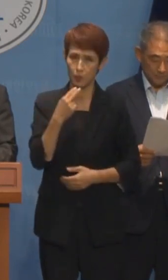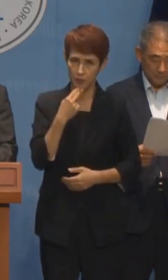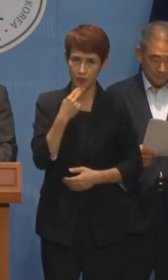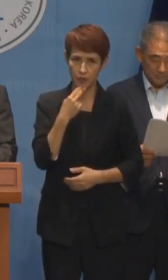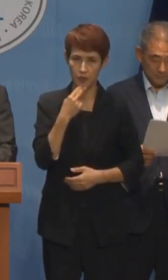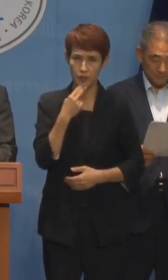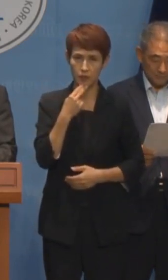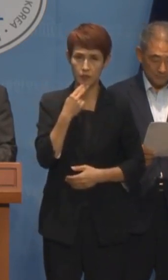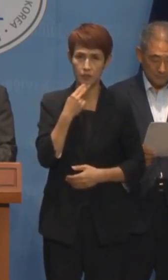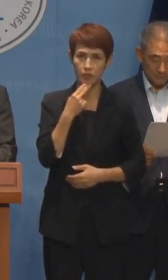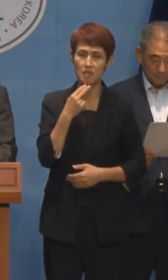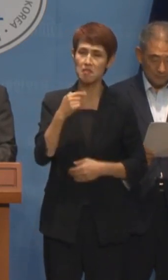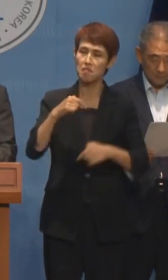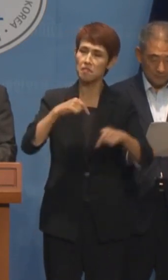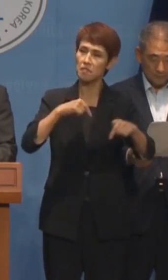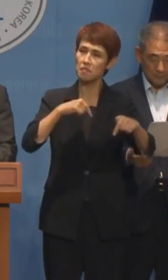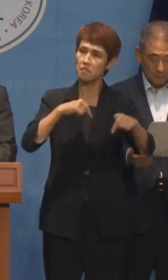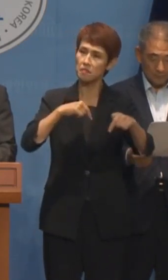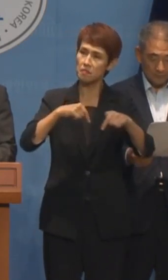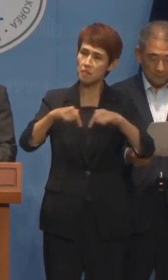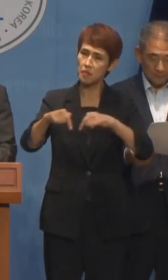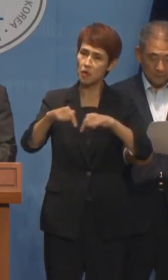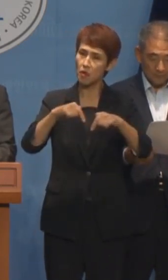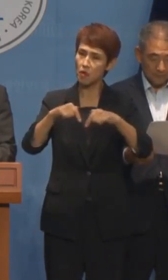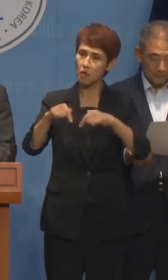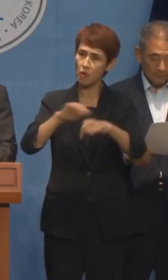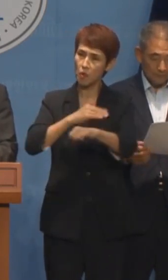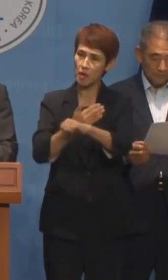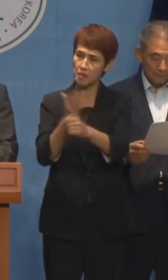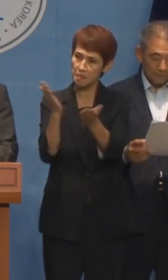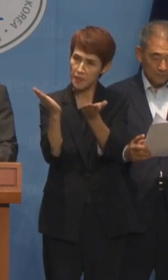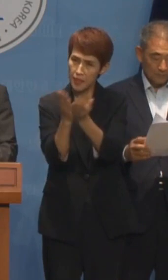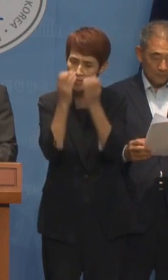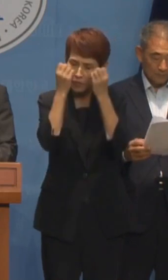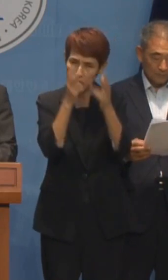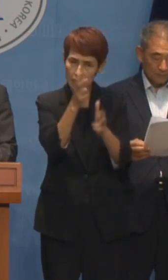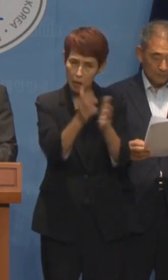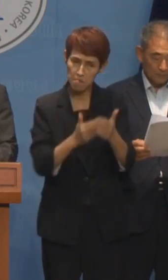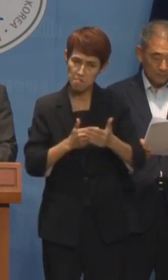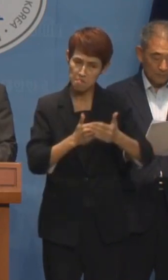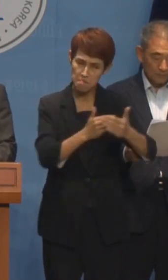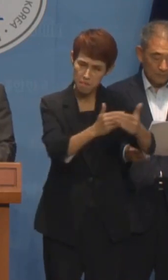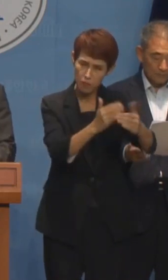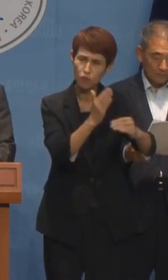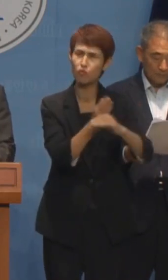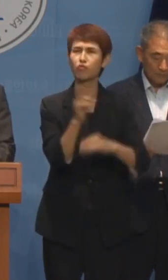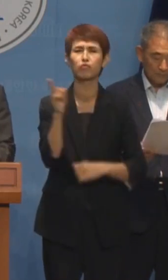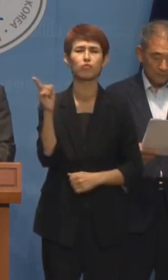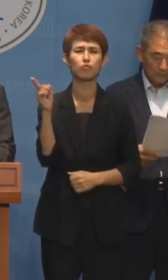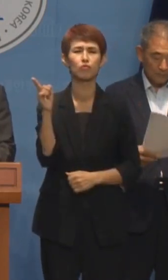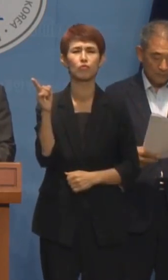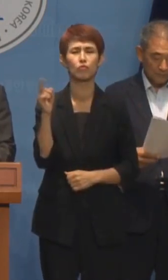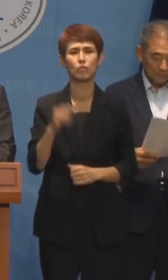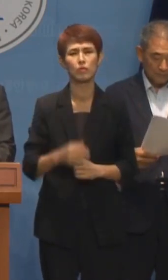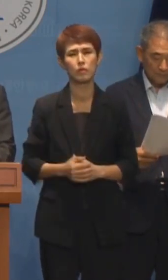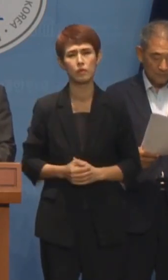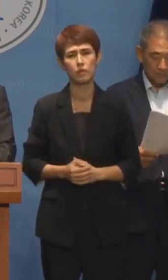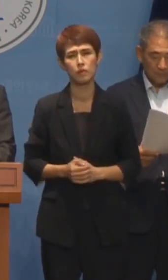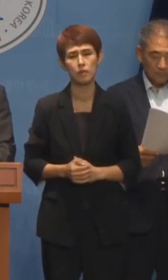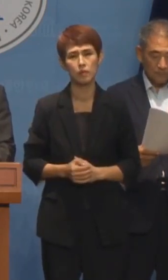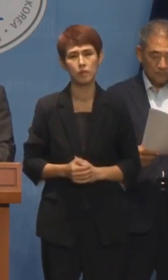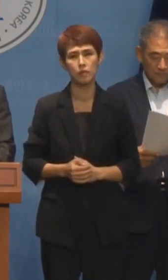정권 입맛에 맞는 신규 사업 등을 추진하고 있어 아직 공개되지